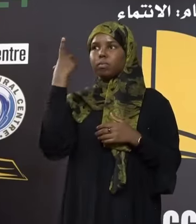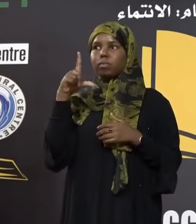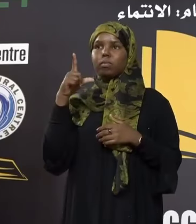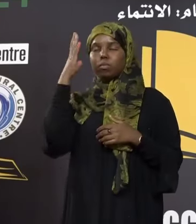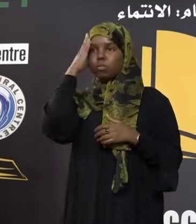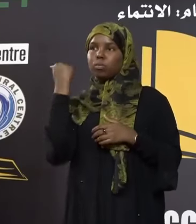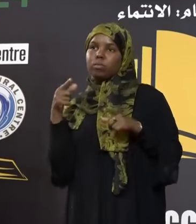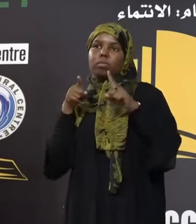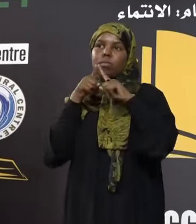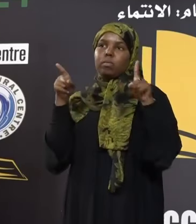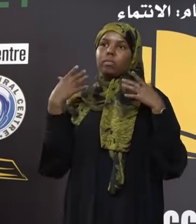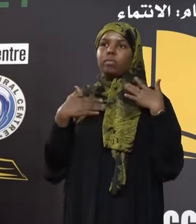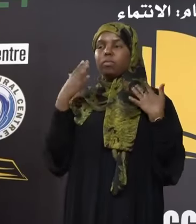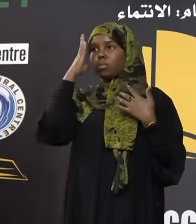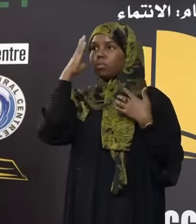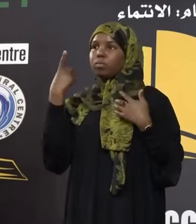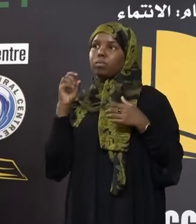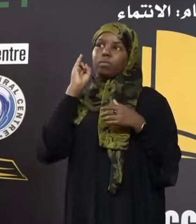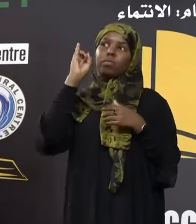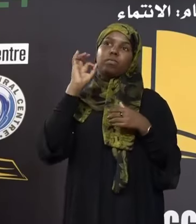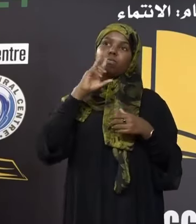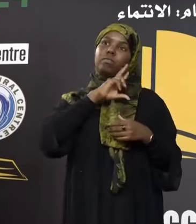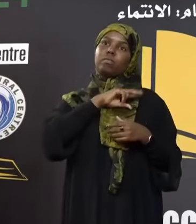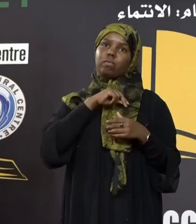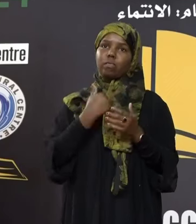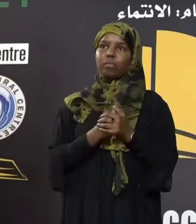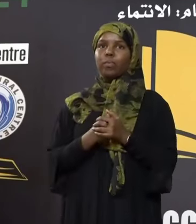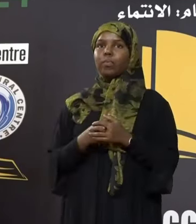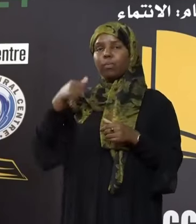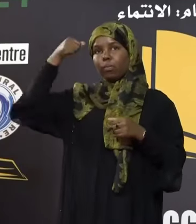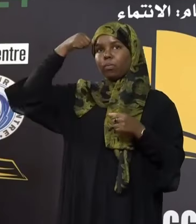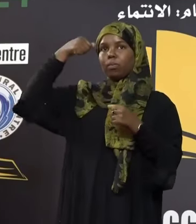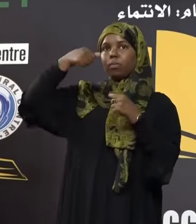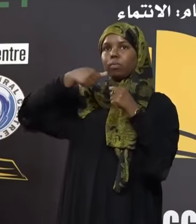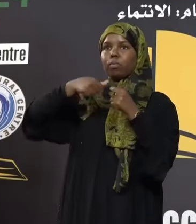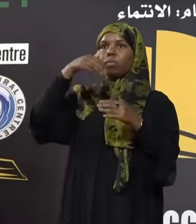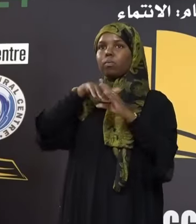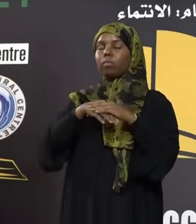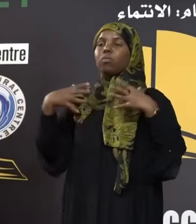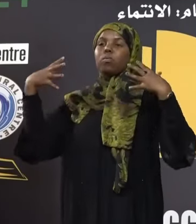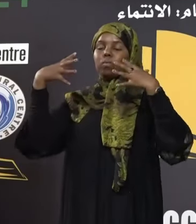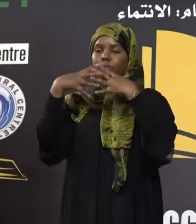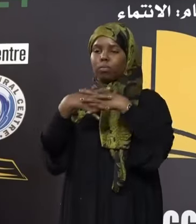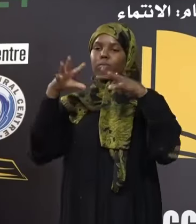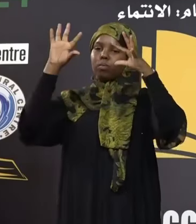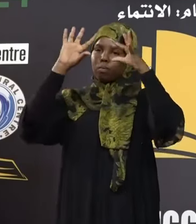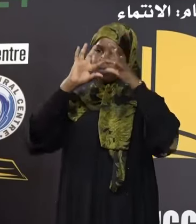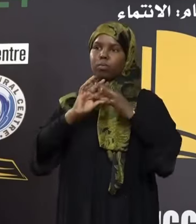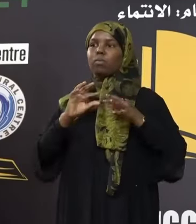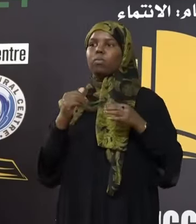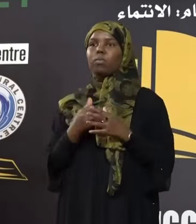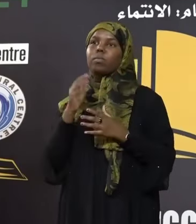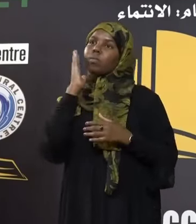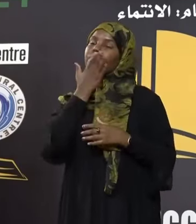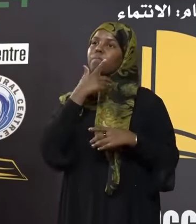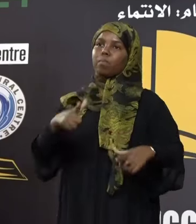kaga duwanayn dadka reer somaliland haddii aynu nahay arrintani waxa weeye togetherness sidaynu